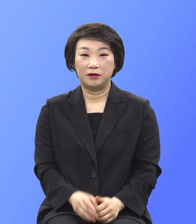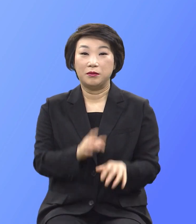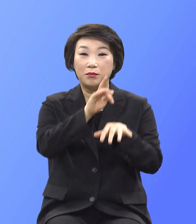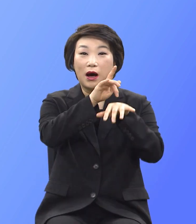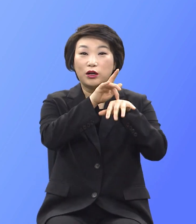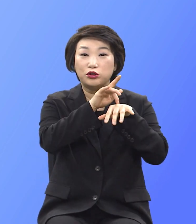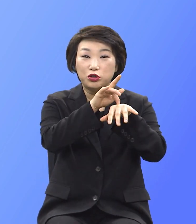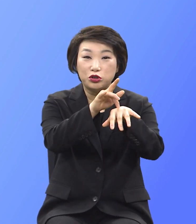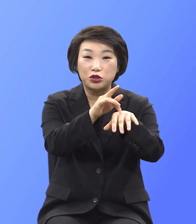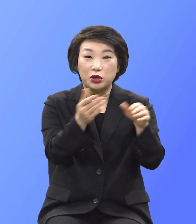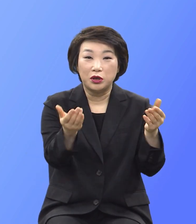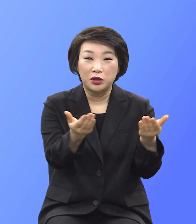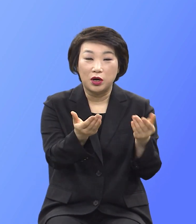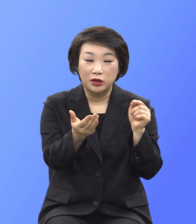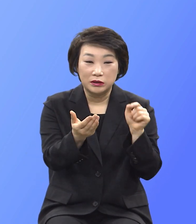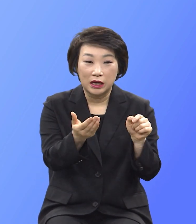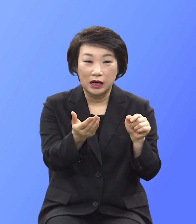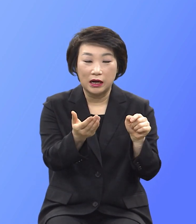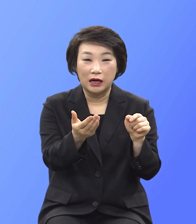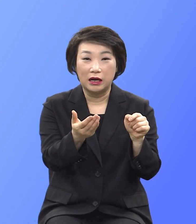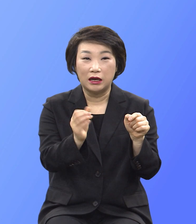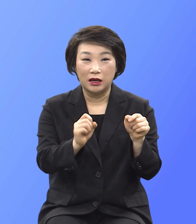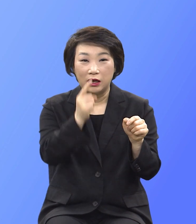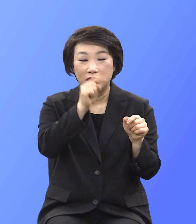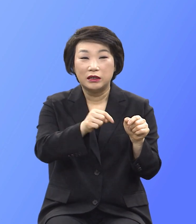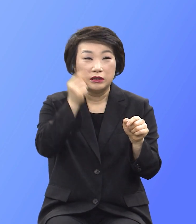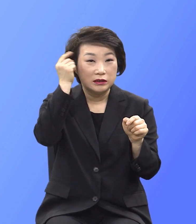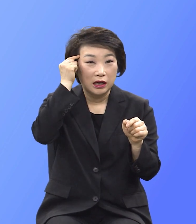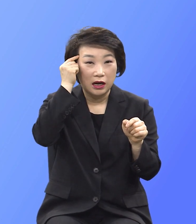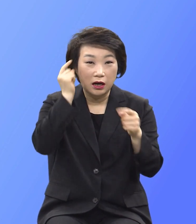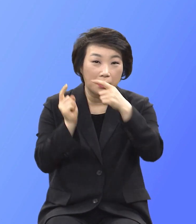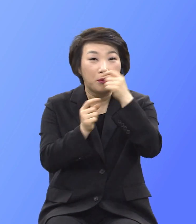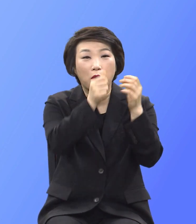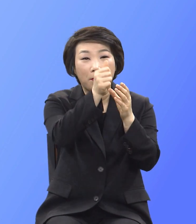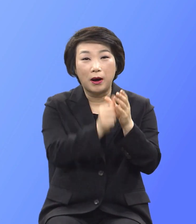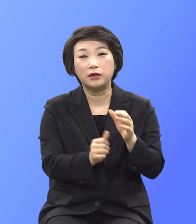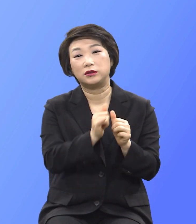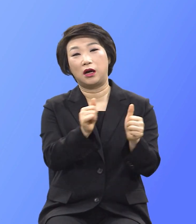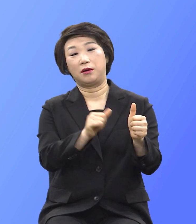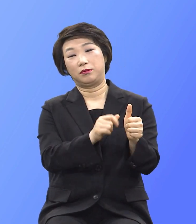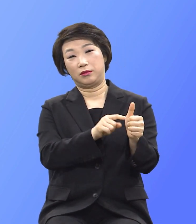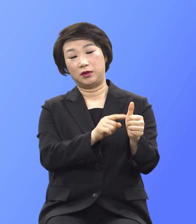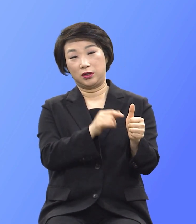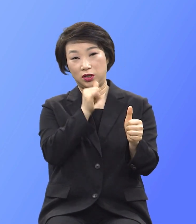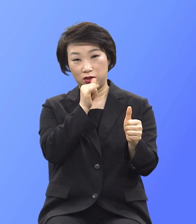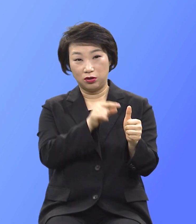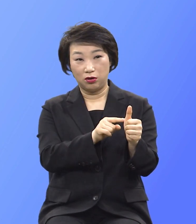마귀 사단 귀신 역사의 생각에 미혹된 사람들은